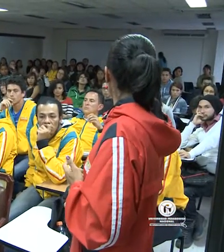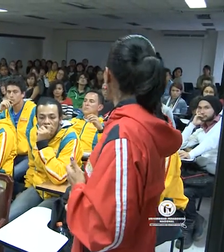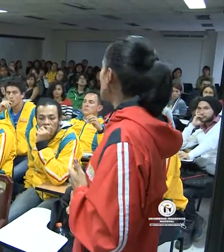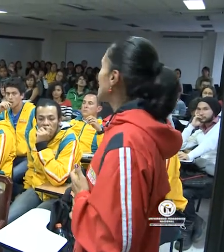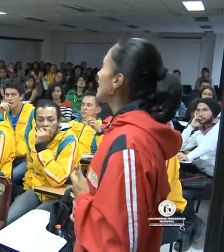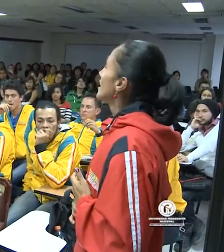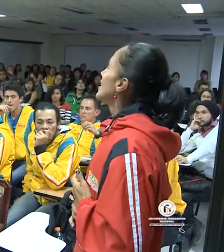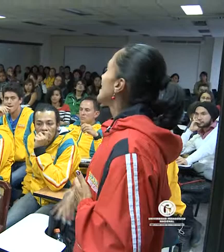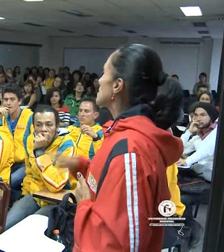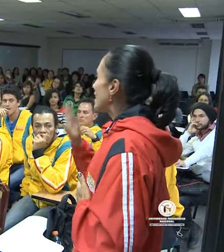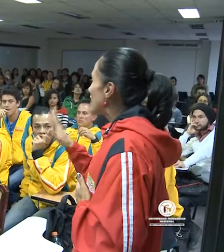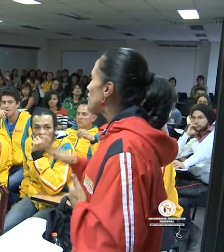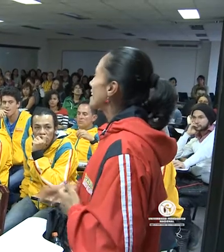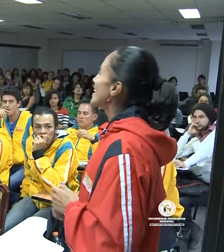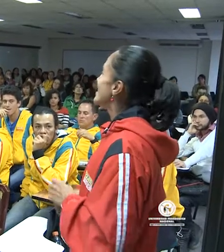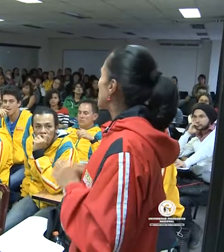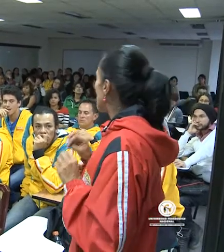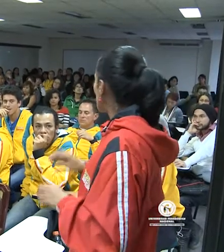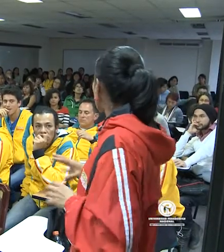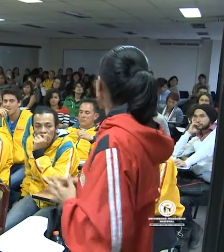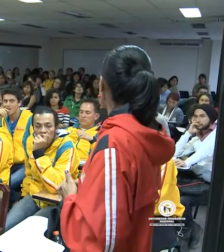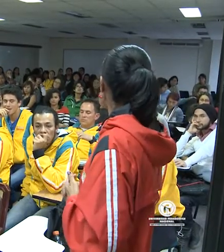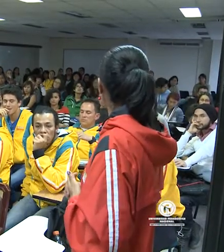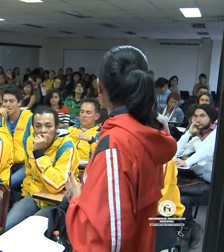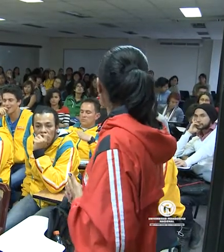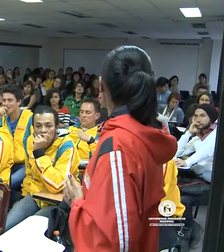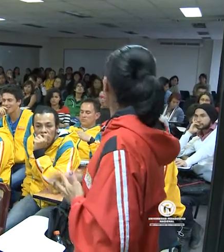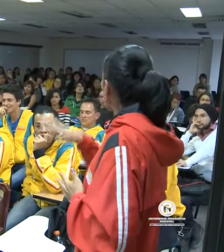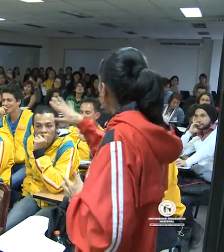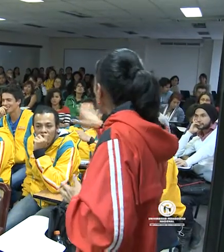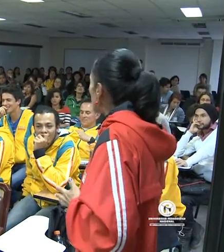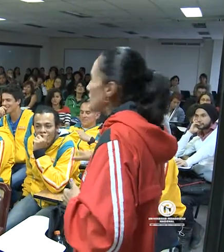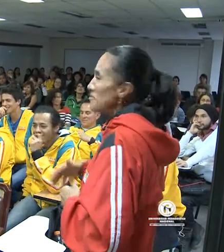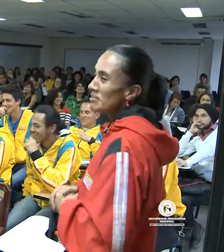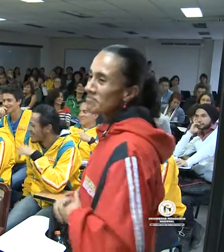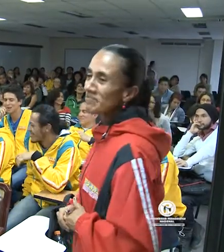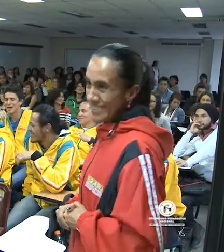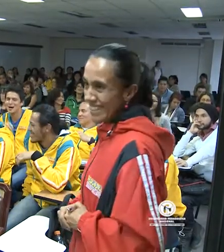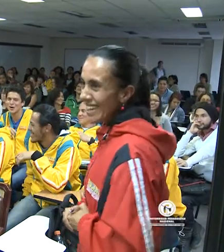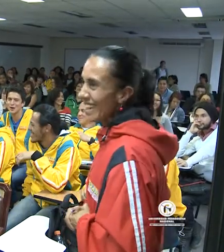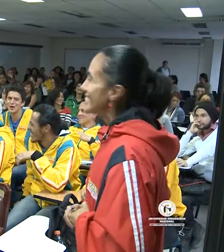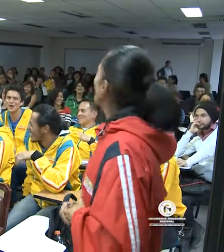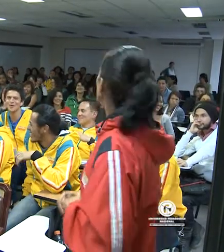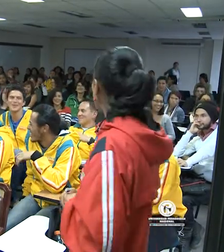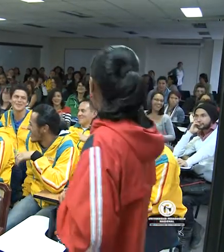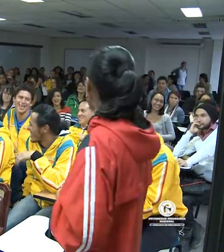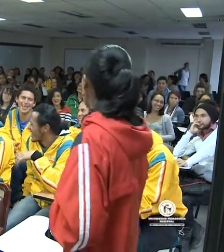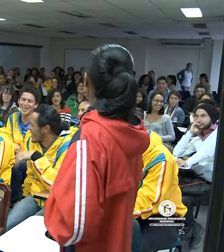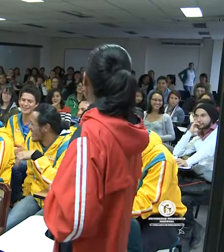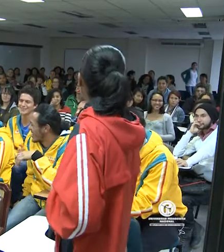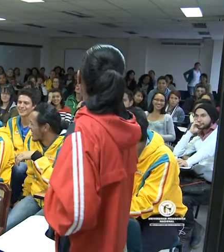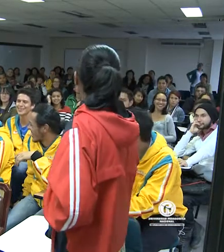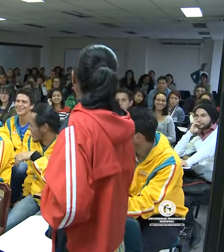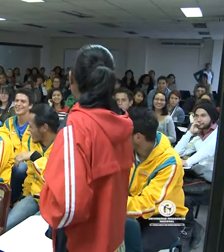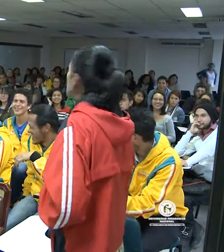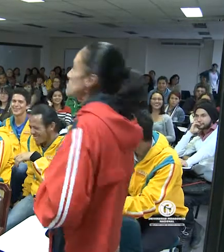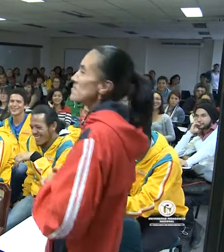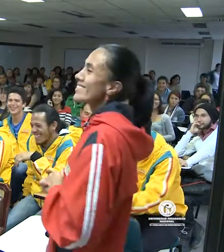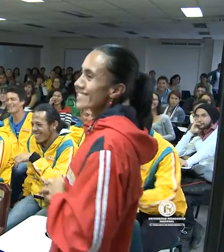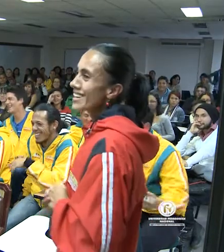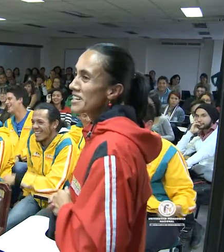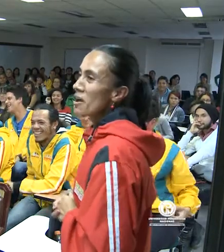¿Sí? Imagino que llamamos la atención con el uniforme, ya que logramos nuestro